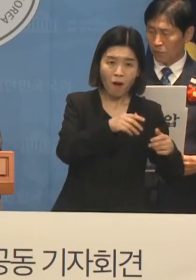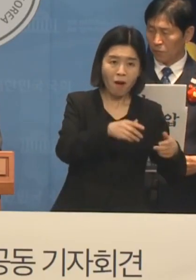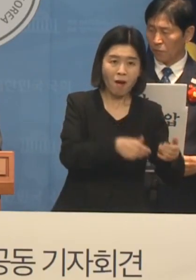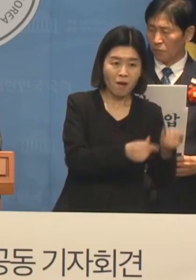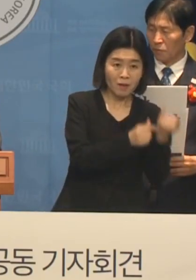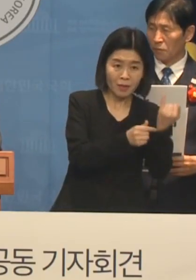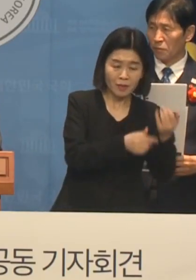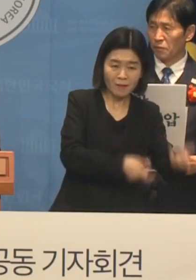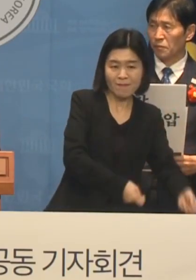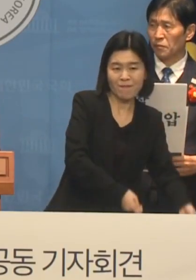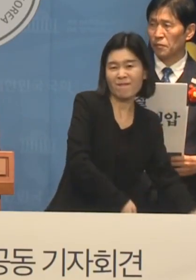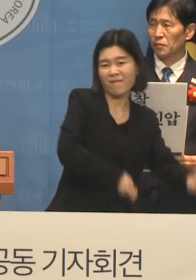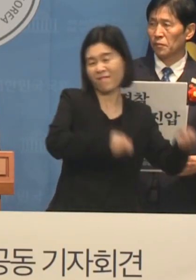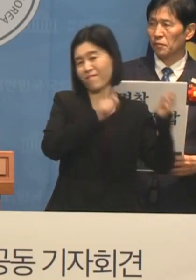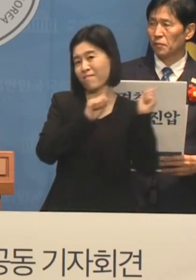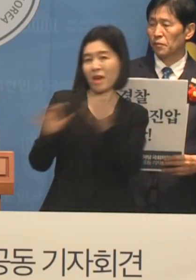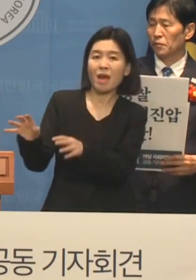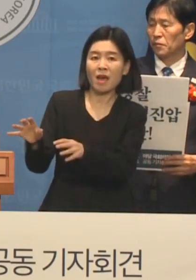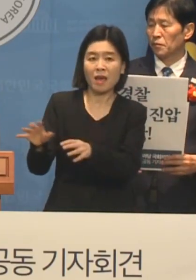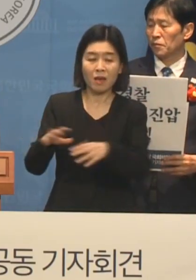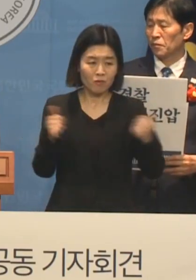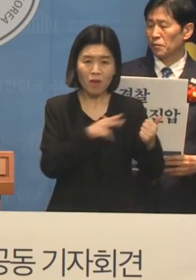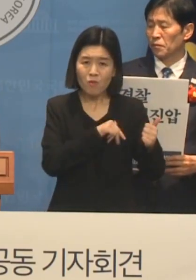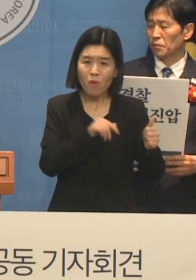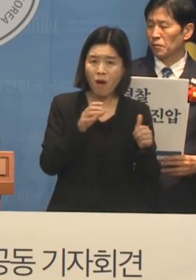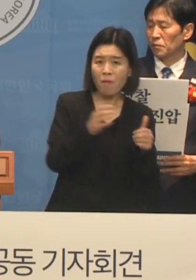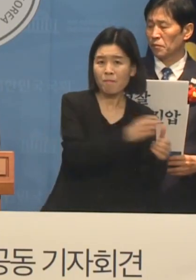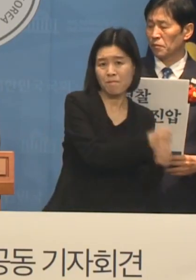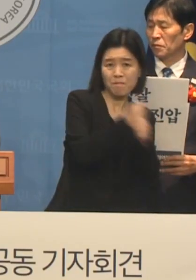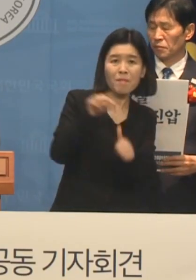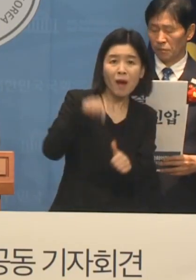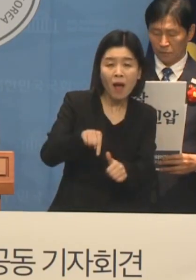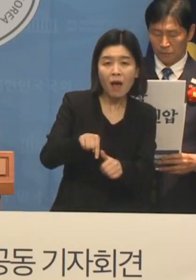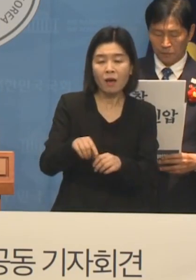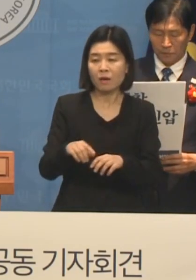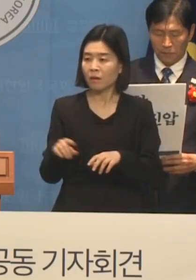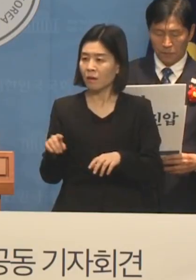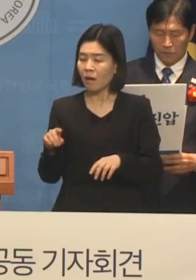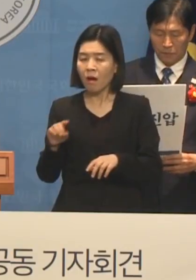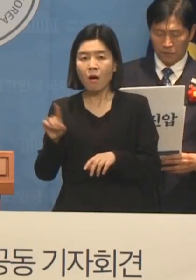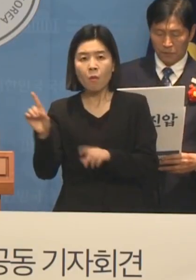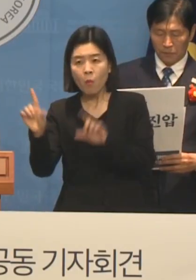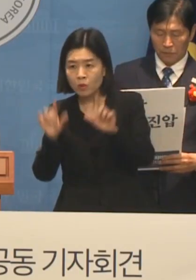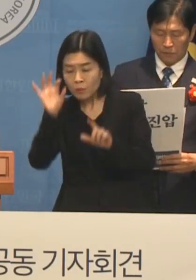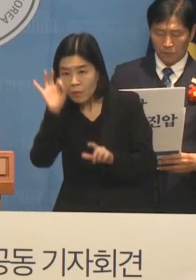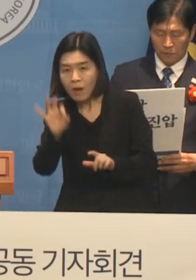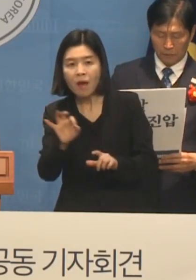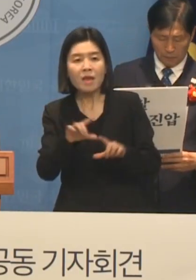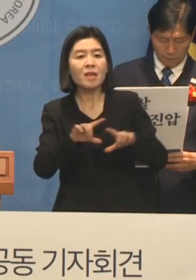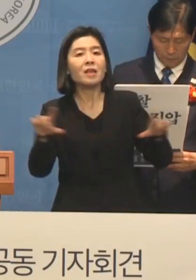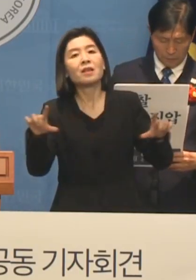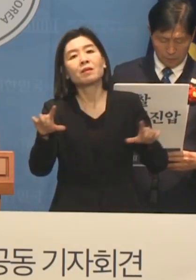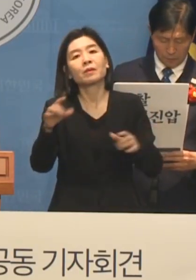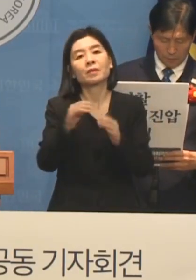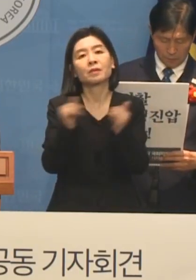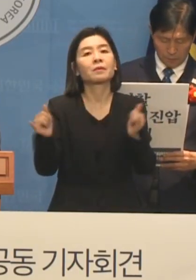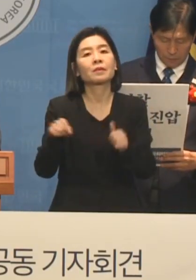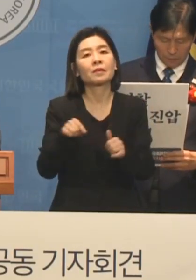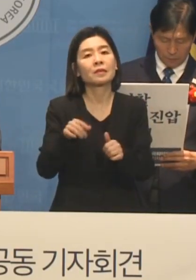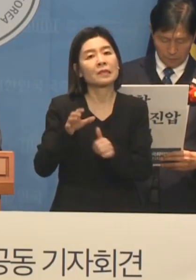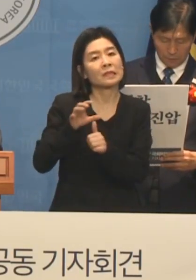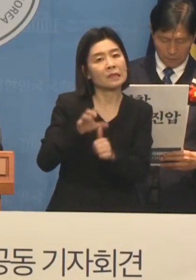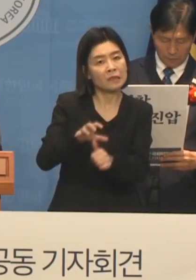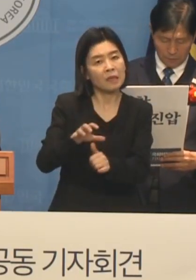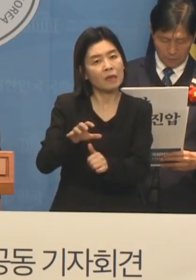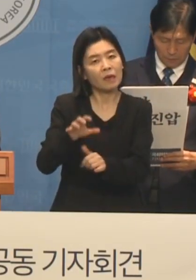내팽겨 쳤습니다. 국회의원에게도 이럴진데 경찰이 일반 시민들에게 어떻게 대할지 눈에 선합니다. 이번